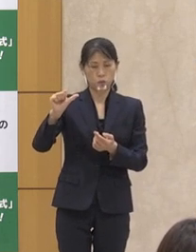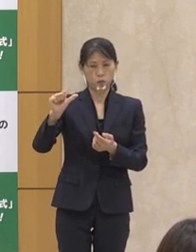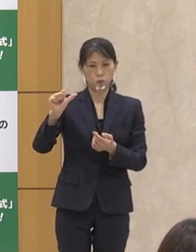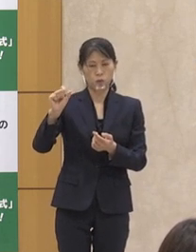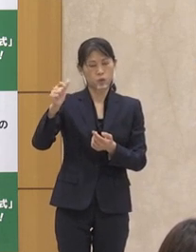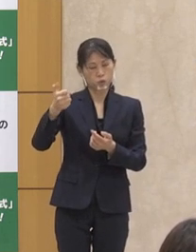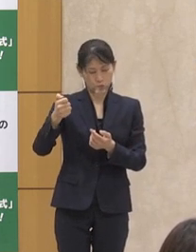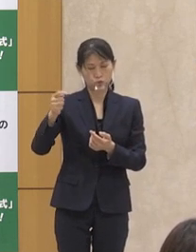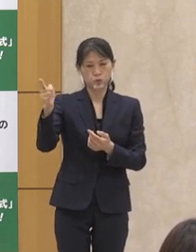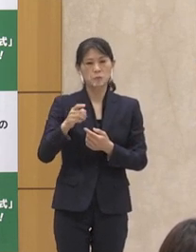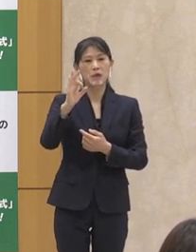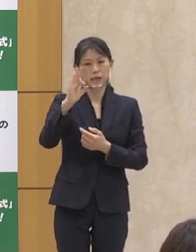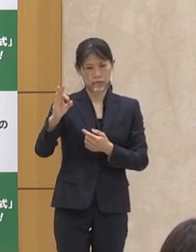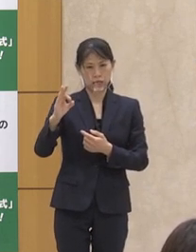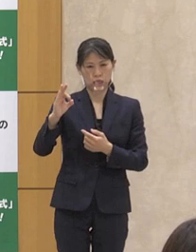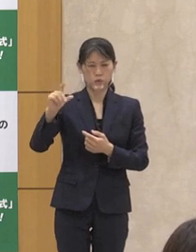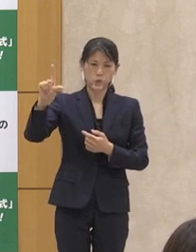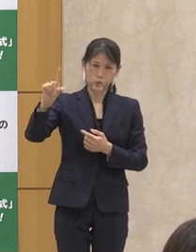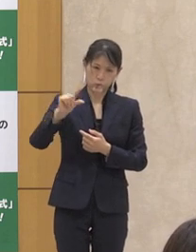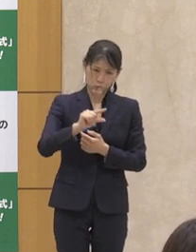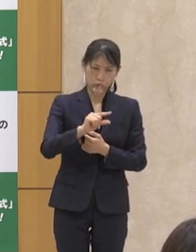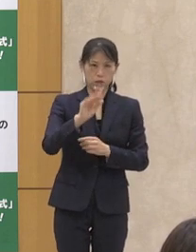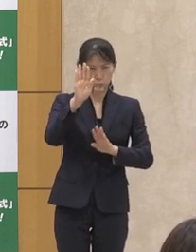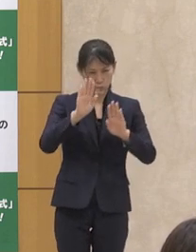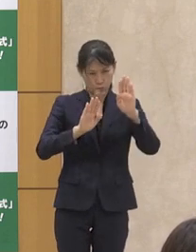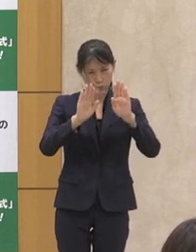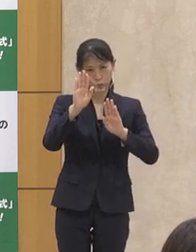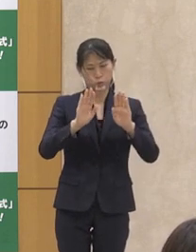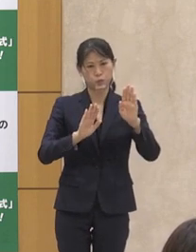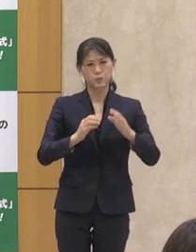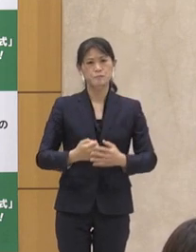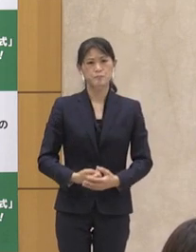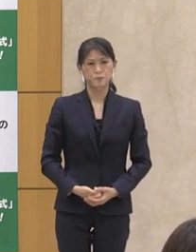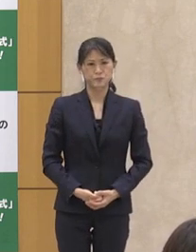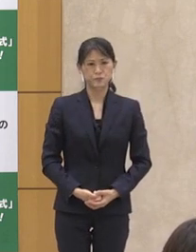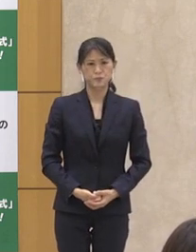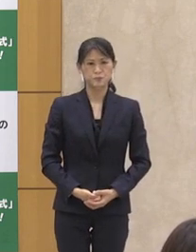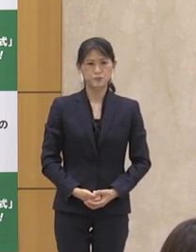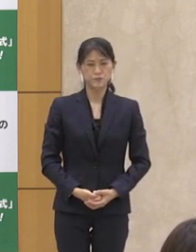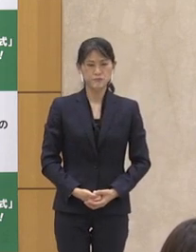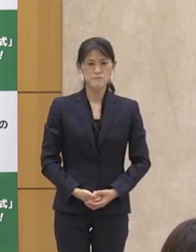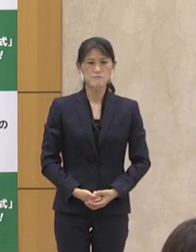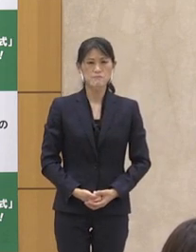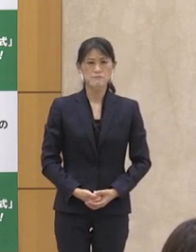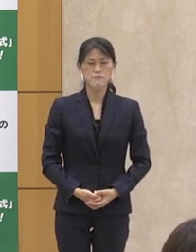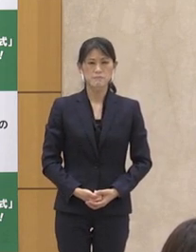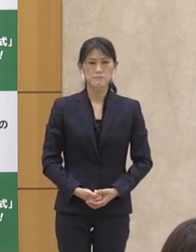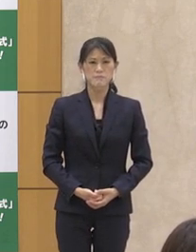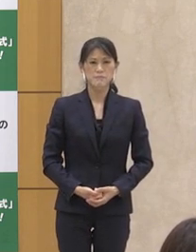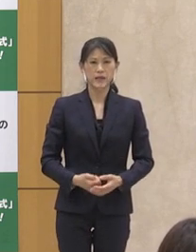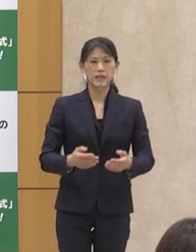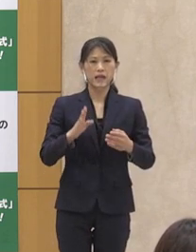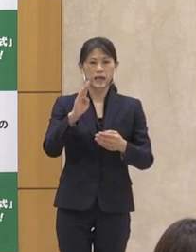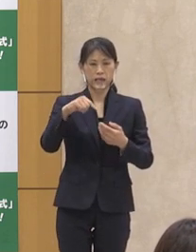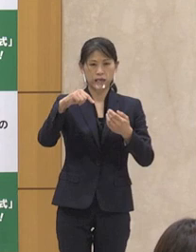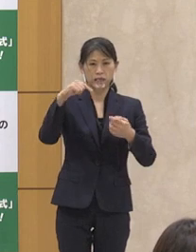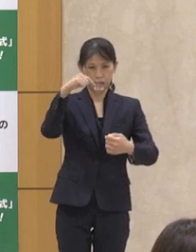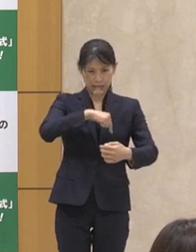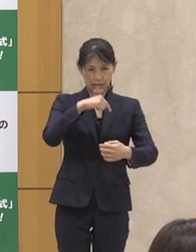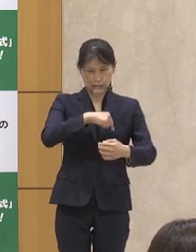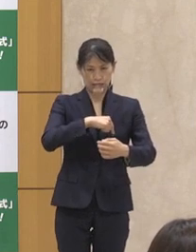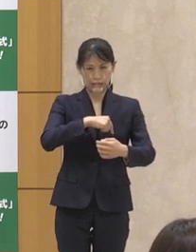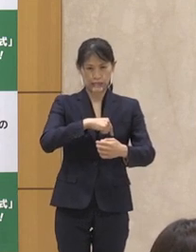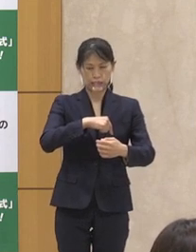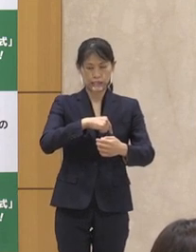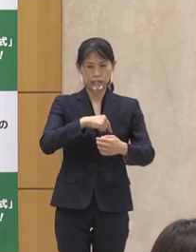数と、前年同時期よりは少ない状況となっております。また 県外から県内への来訪